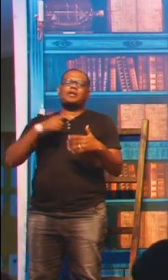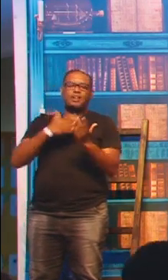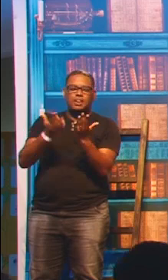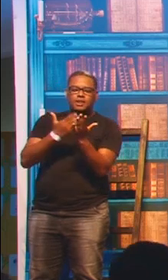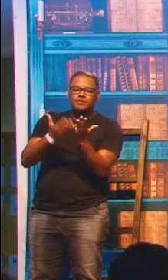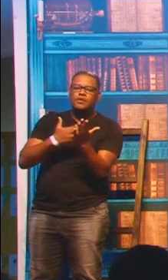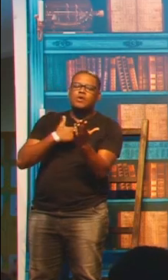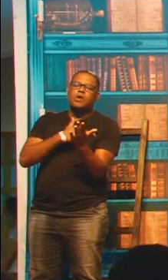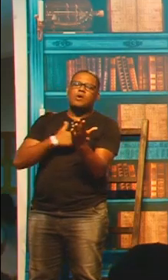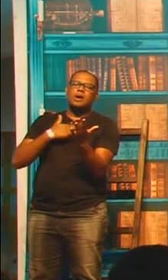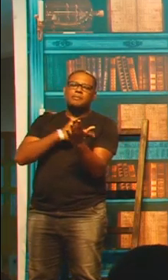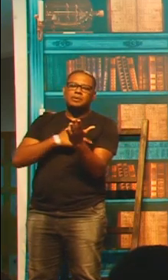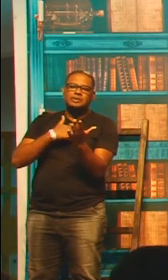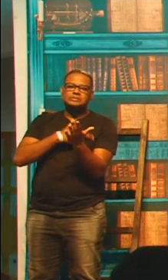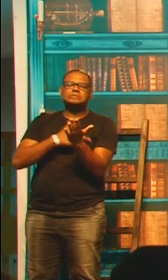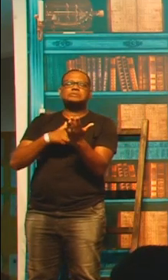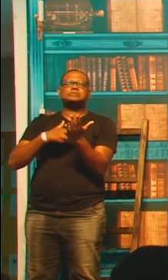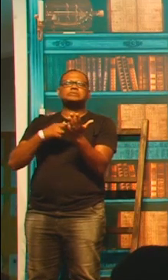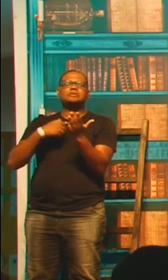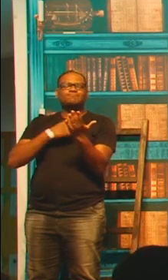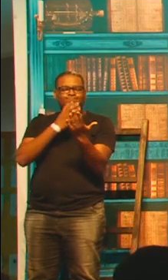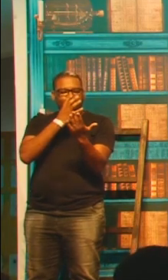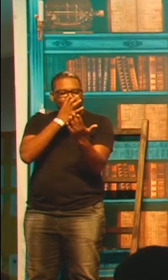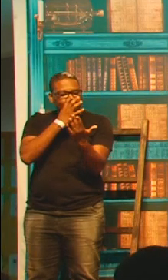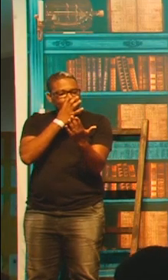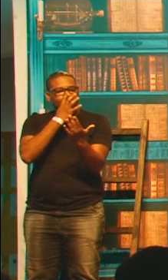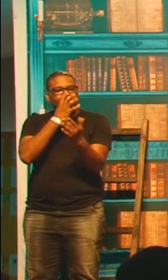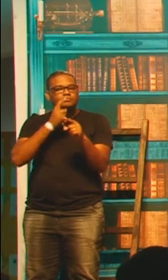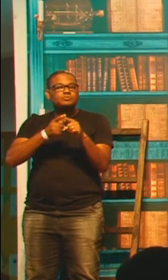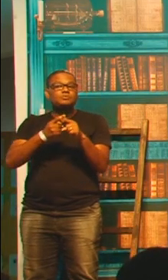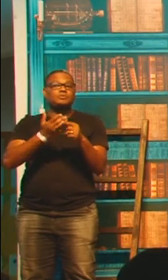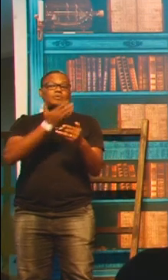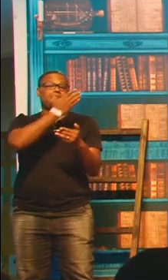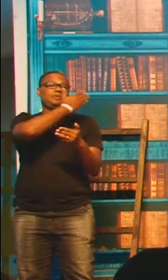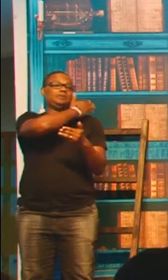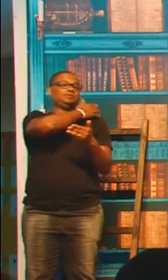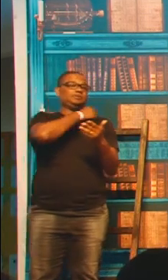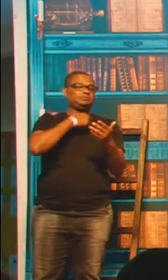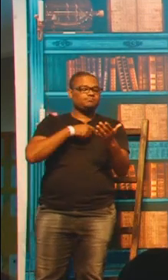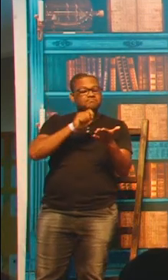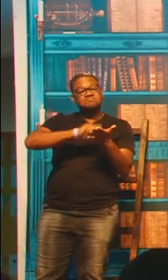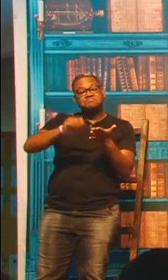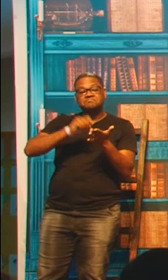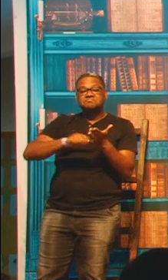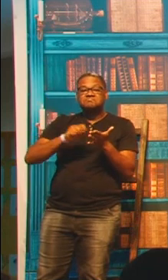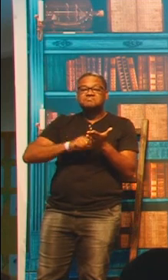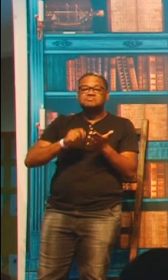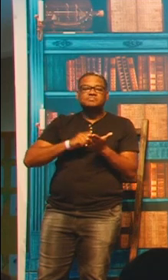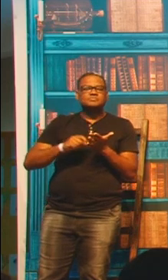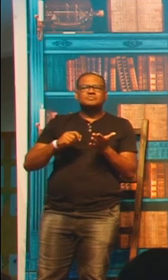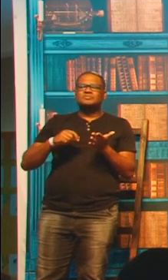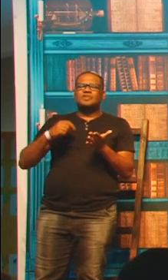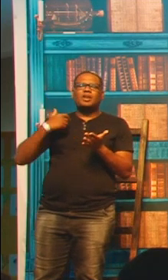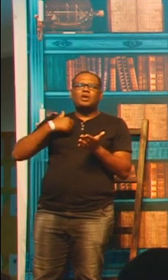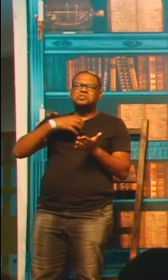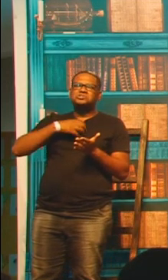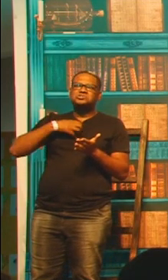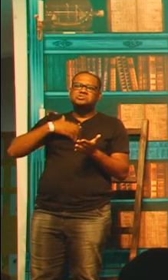trajetória que até eu me admiro um tanto, porque quando eu escrevi, é uma coisa que começou muito, muito